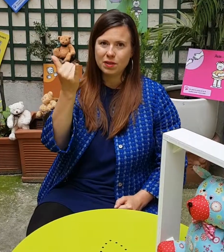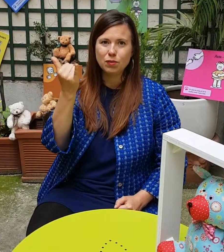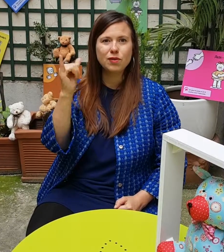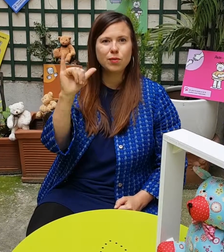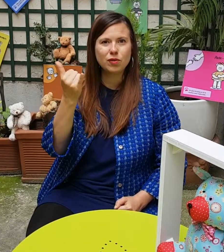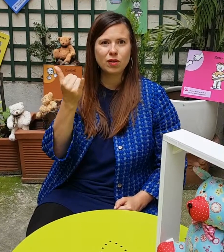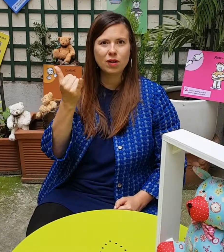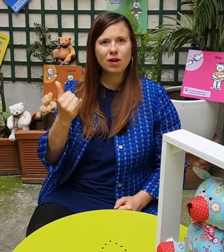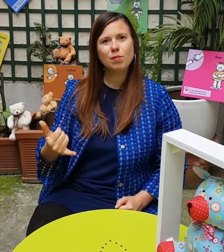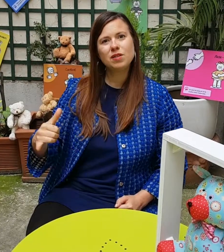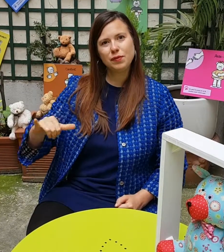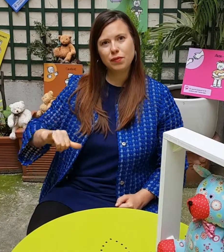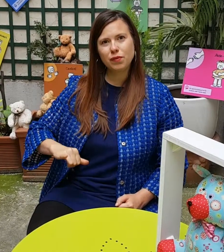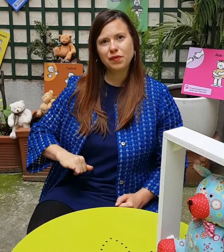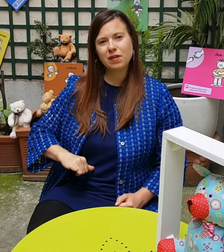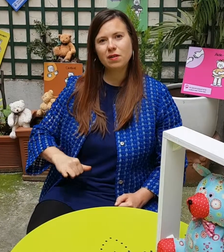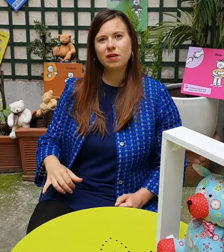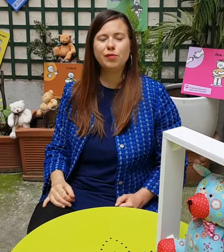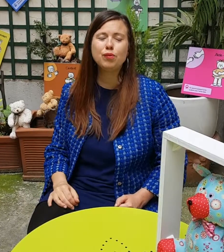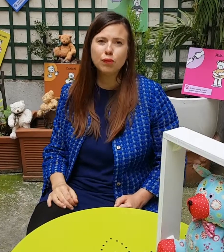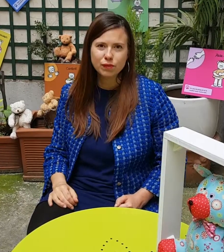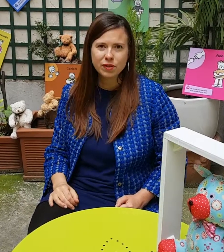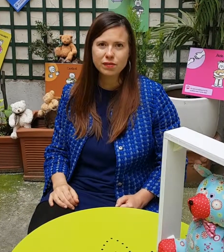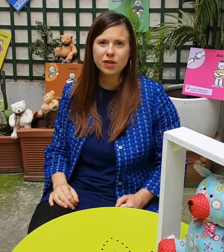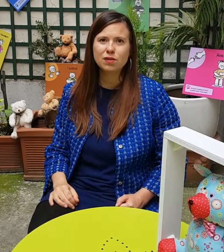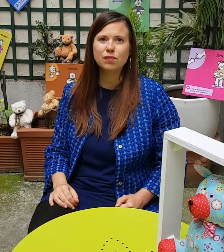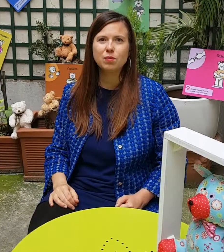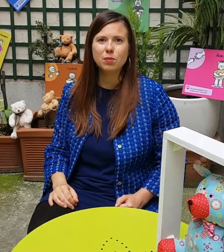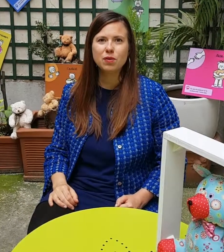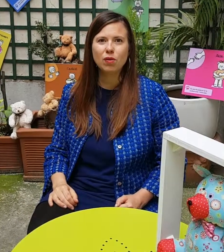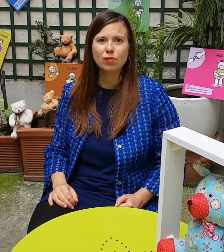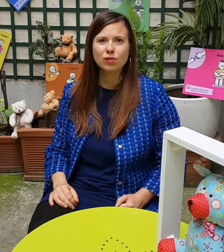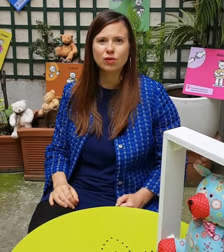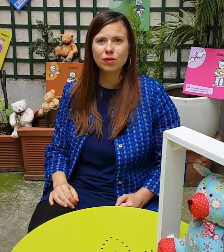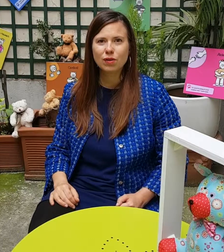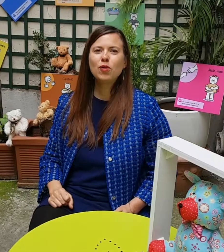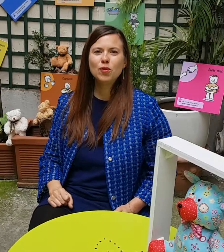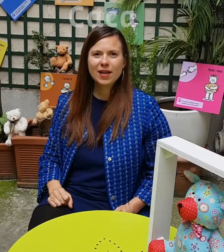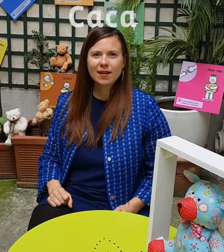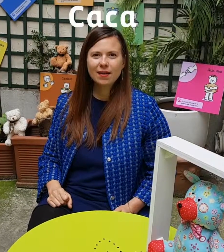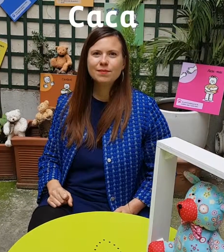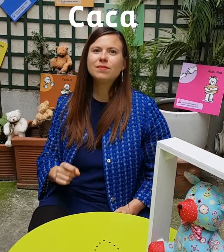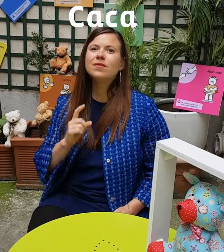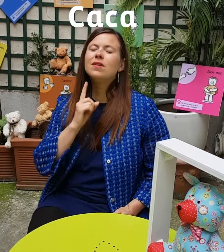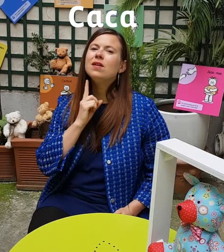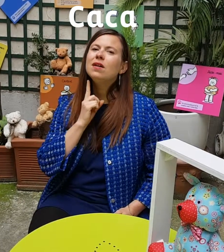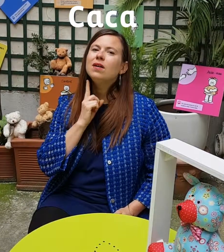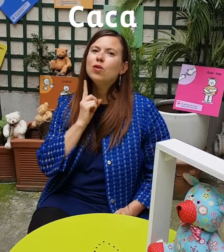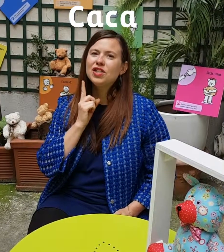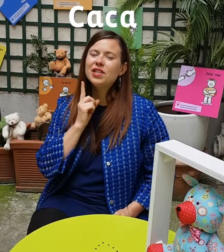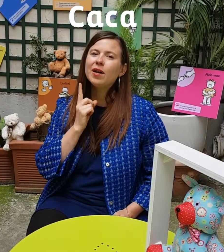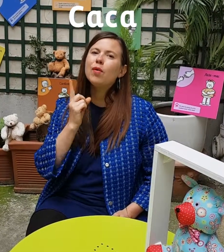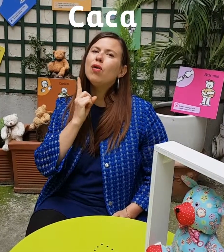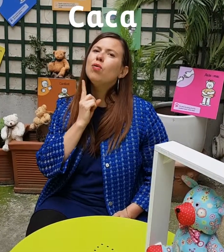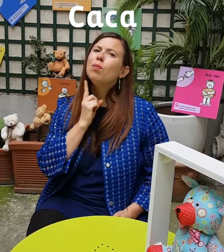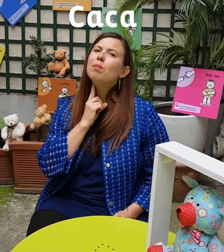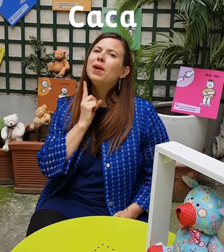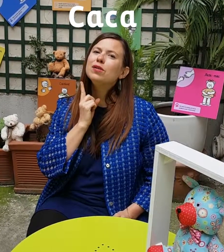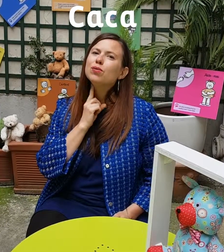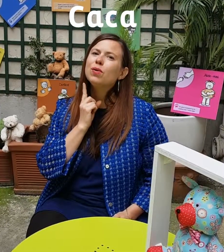au niveau moteur, mais si vous le faites, ils pourront vous signifier qu'ils ont fait pipi dans leur couche. Le mot caca, originairement, on place son doigt